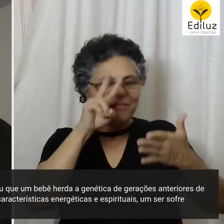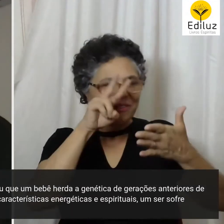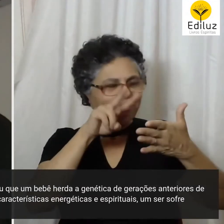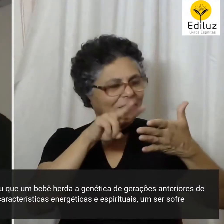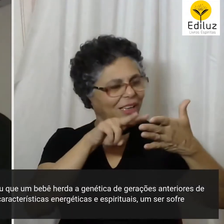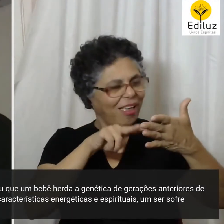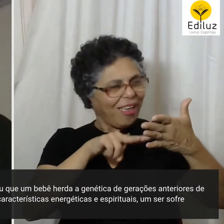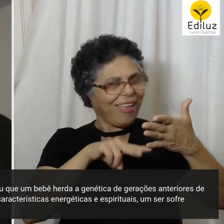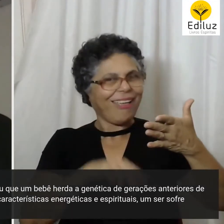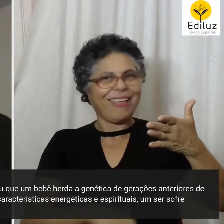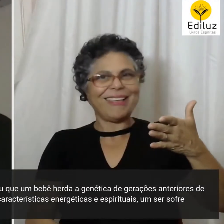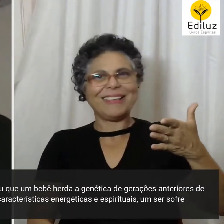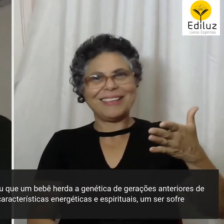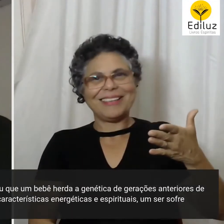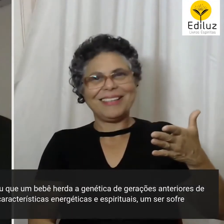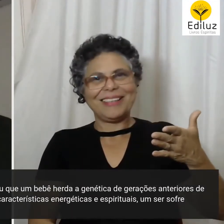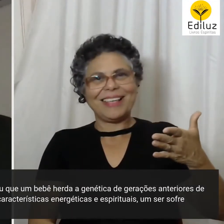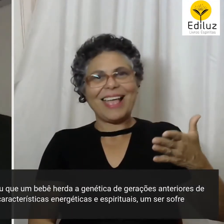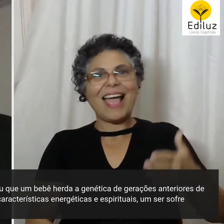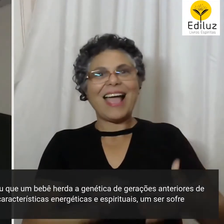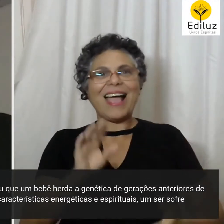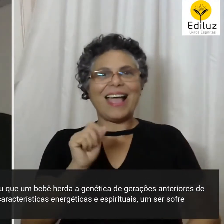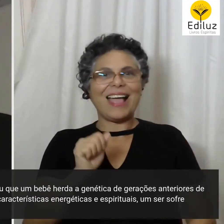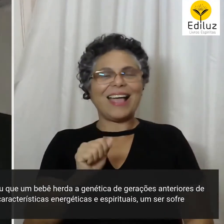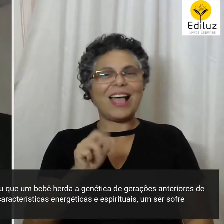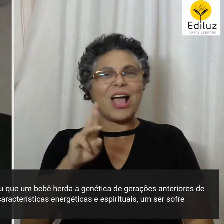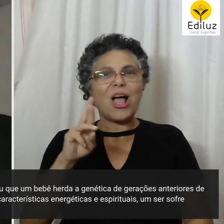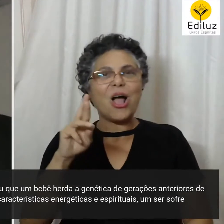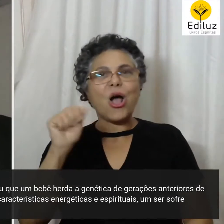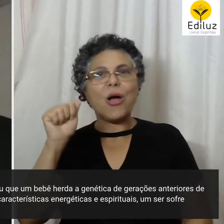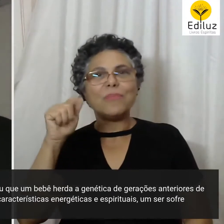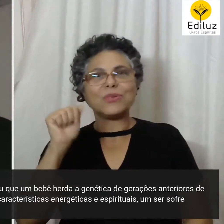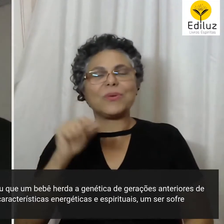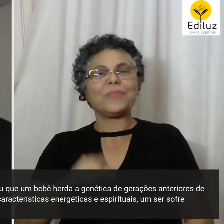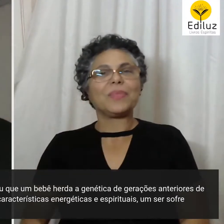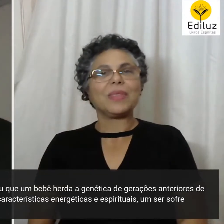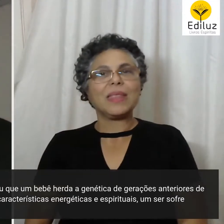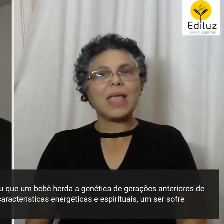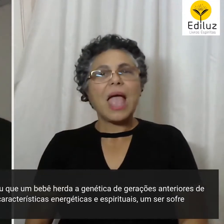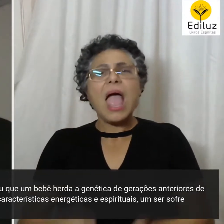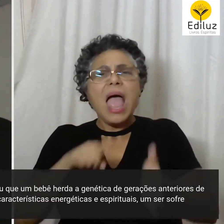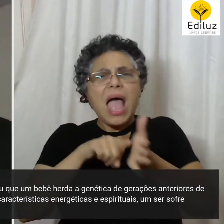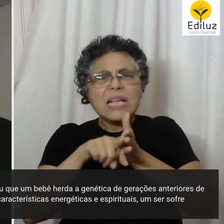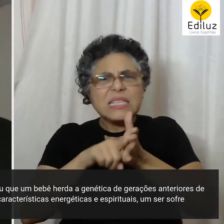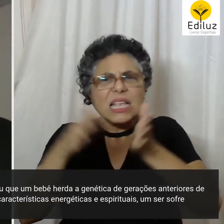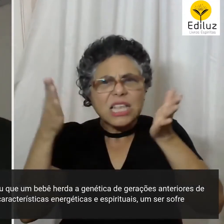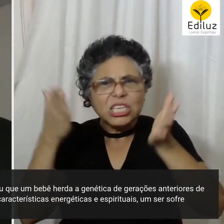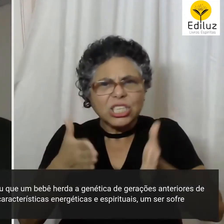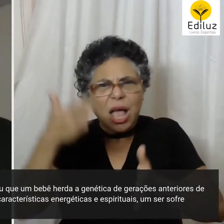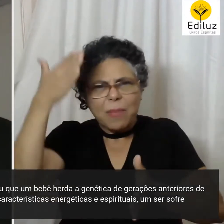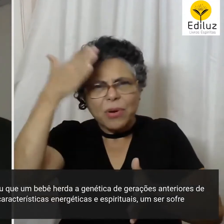noite. Aqui, Robson, uma pergunta. A ciência já provou que um bebê herda